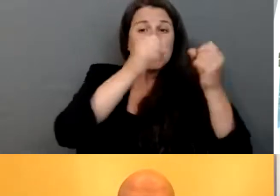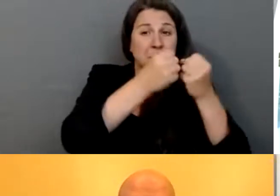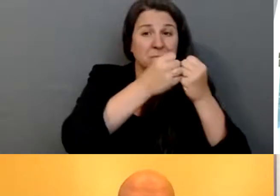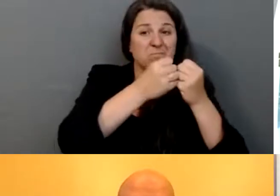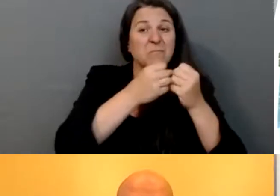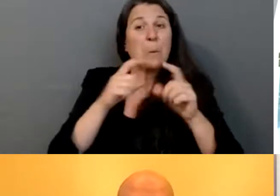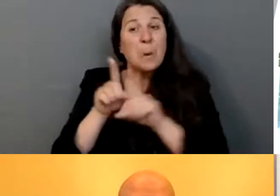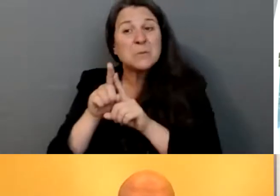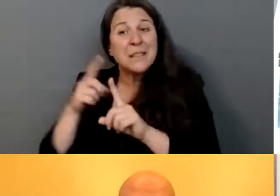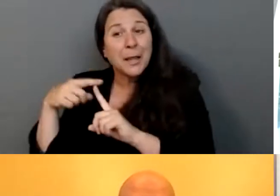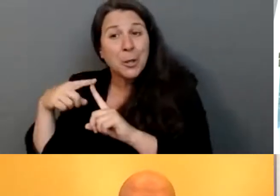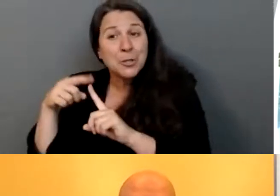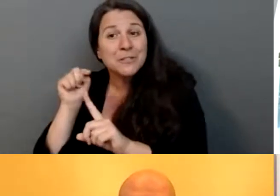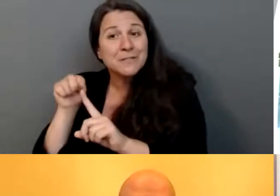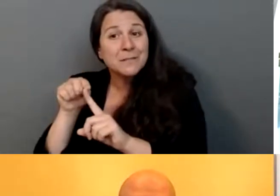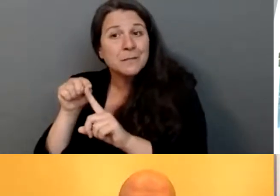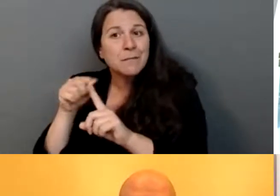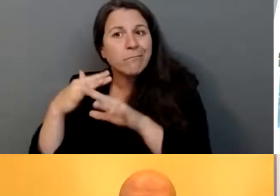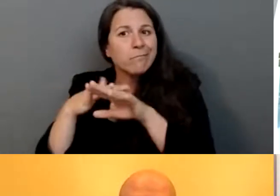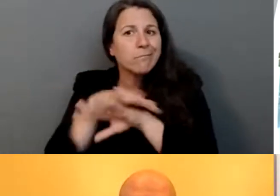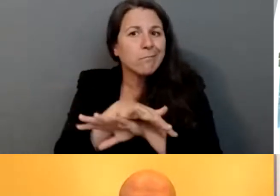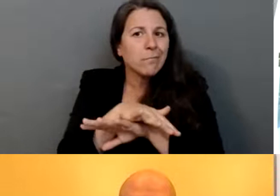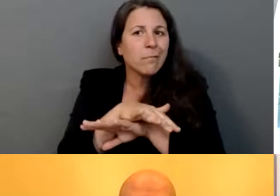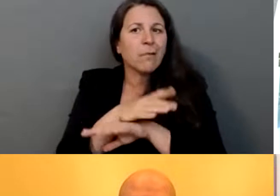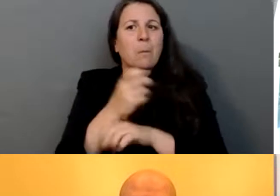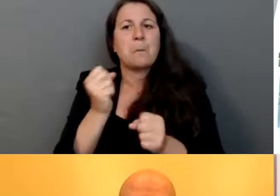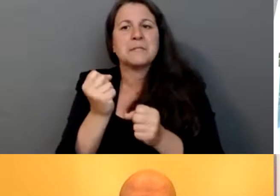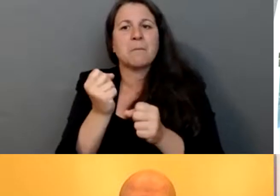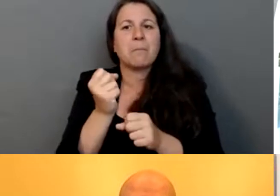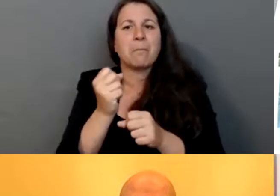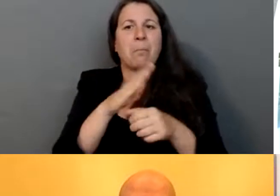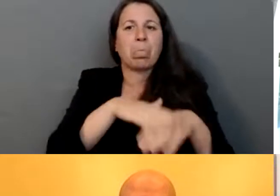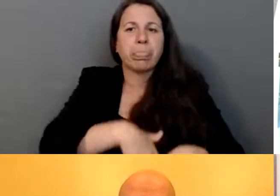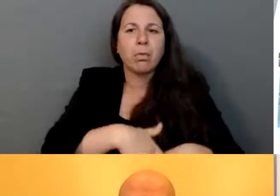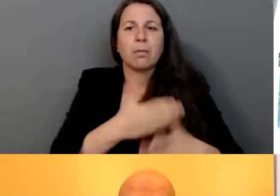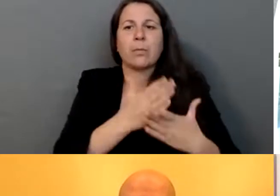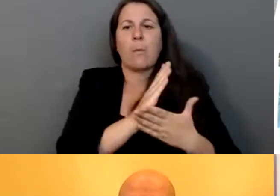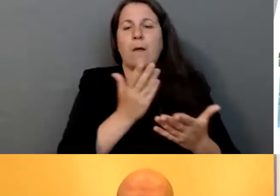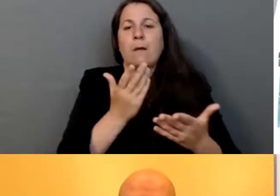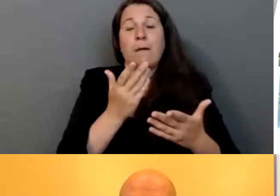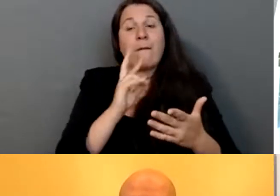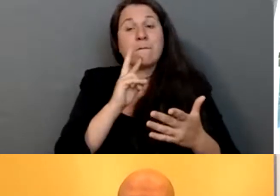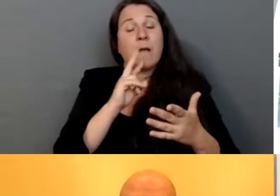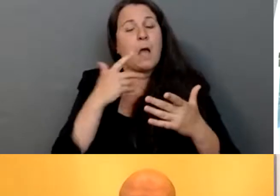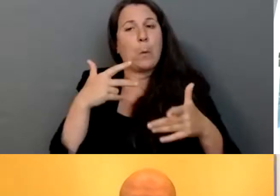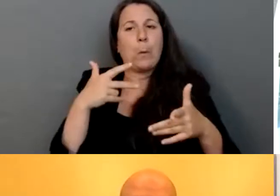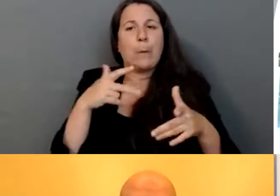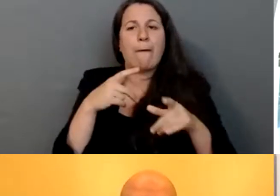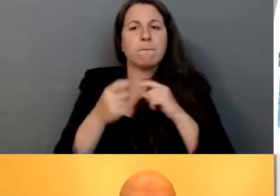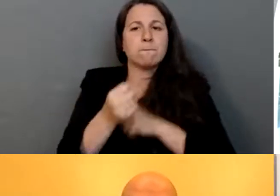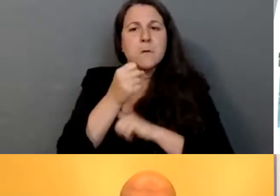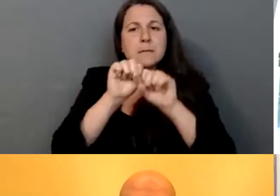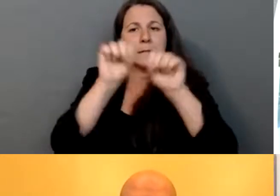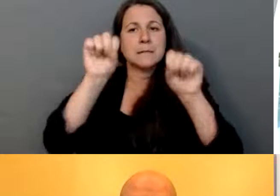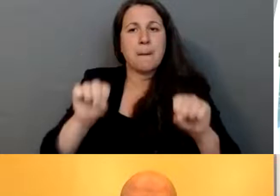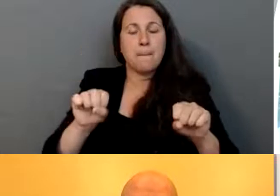peuvent finalement venir brimer, venir... Ça devient très systémique, si on veut. Et ça va